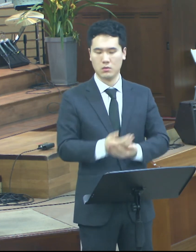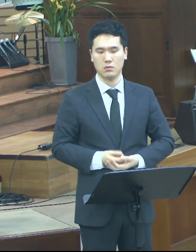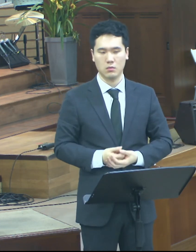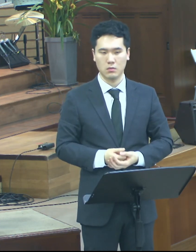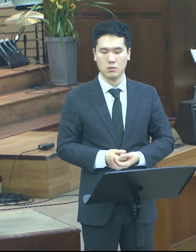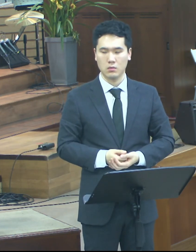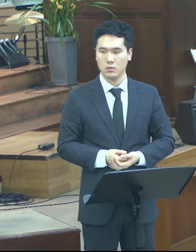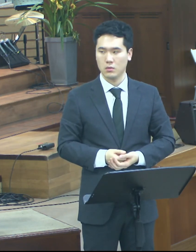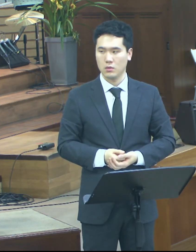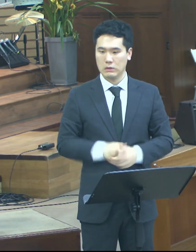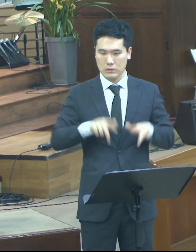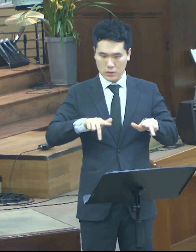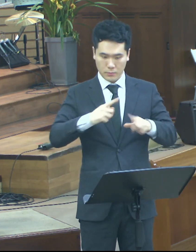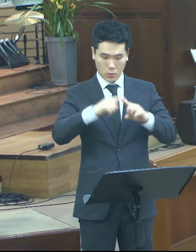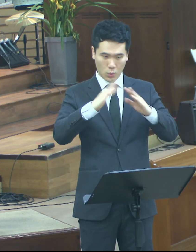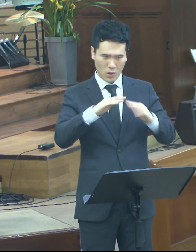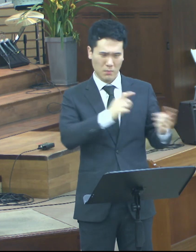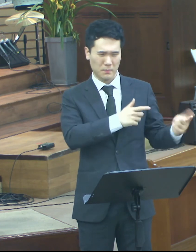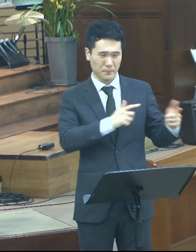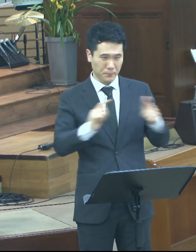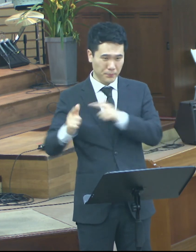지금 교회는 여러 가지 어려움에 직면하고 있습니다.